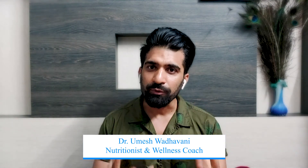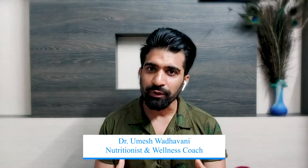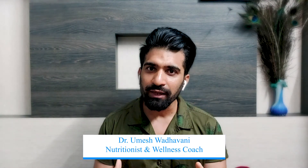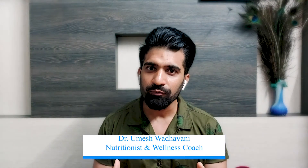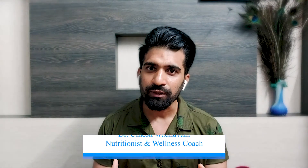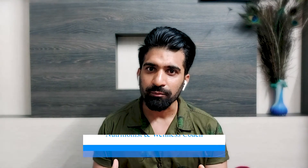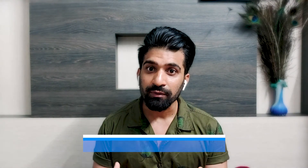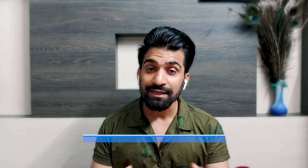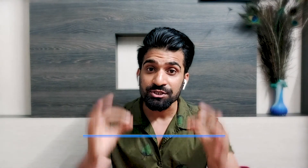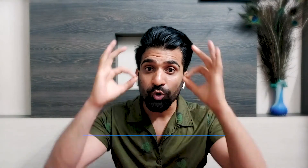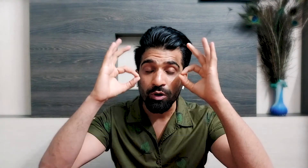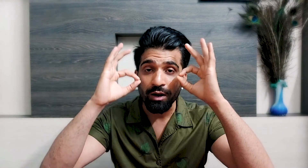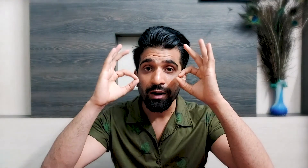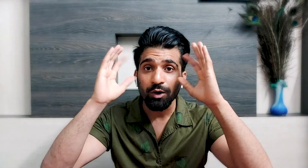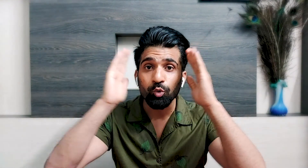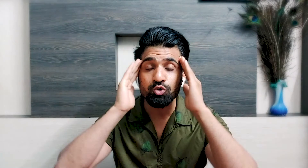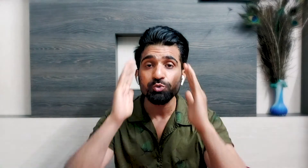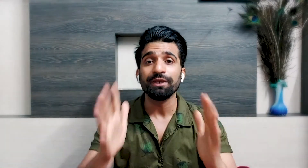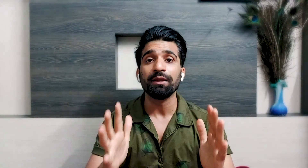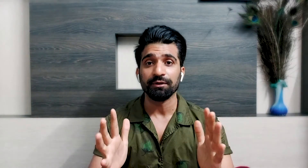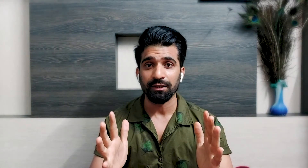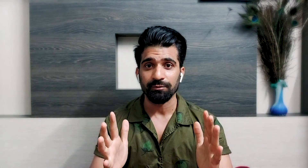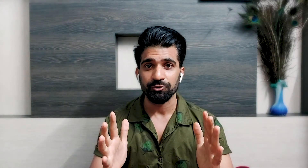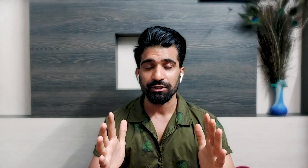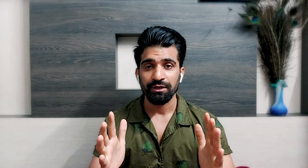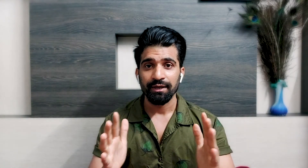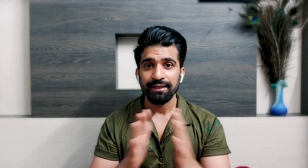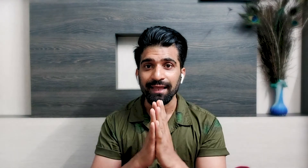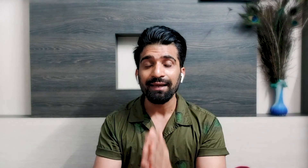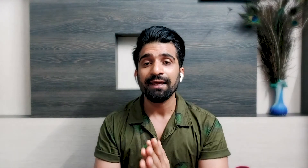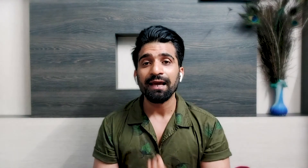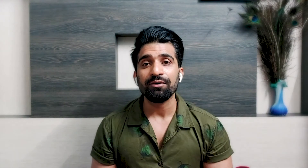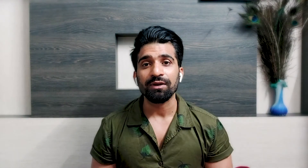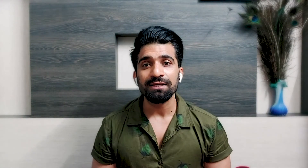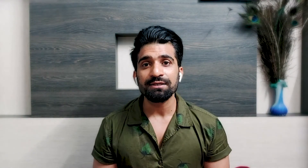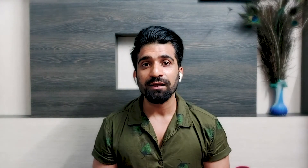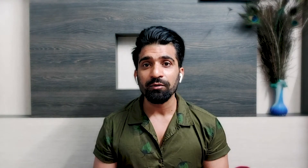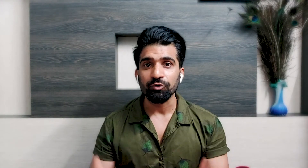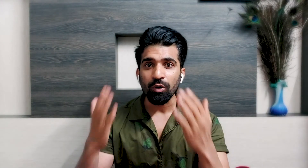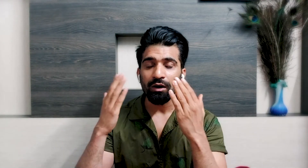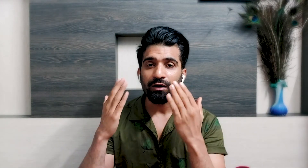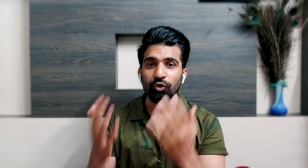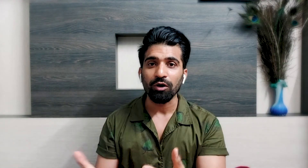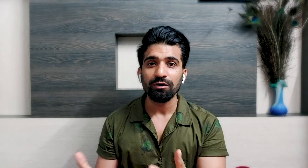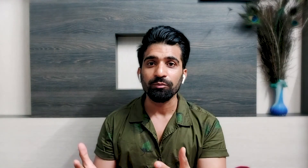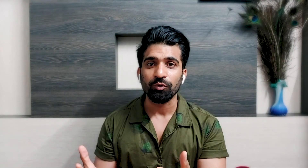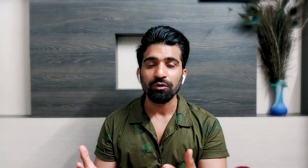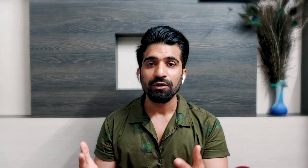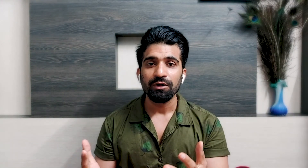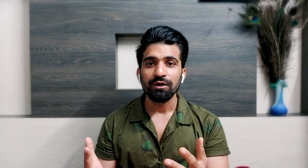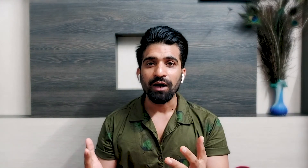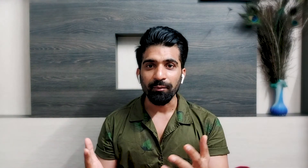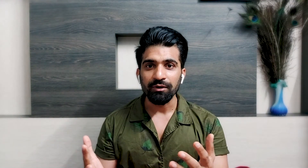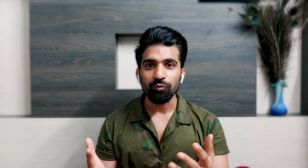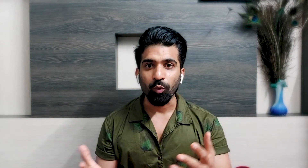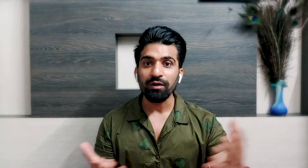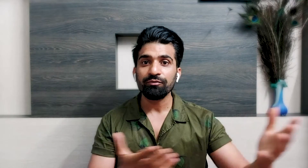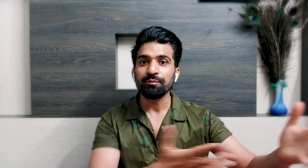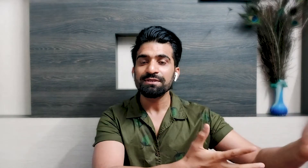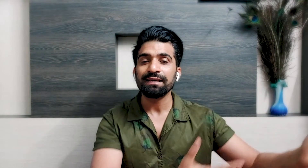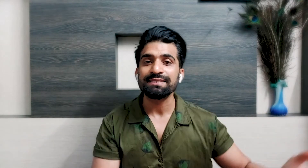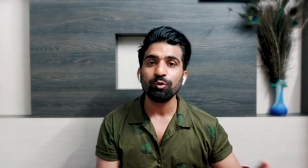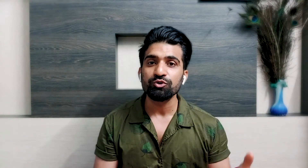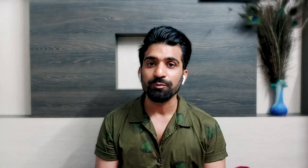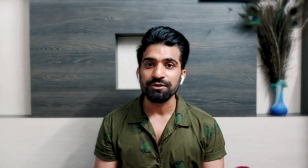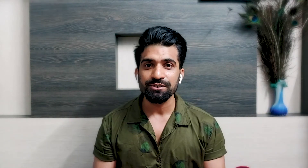to communicate with them. Like zero nalla, कुछ भी नहीं पता था मुझे. That day I realized कि यार you are a doctor, bro. I mean, what if